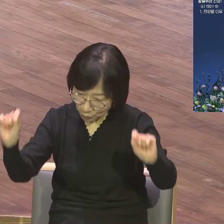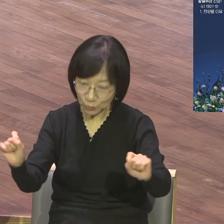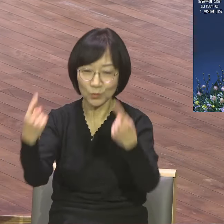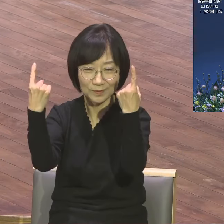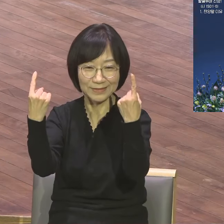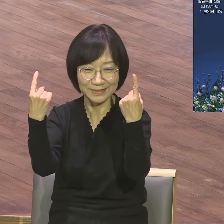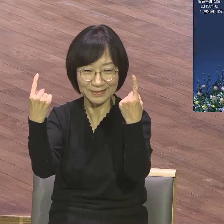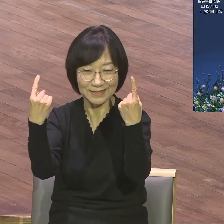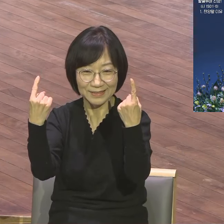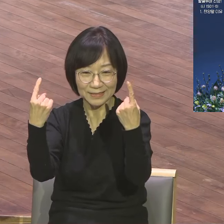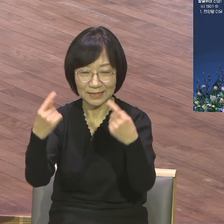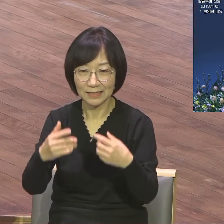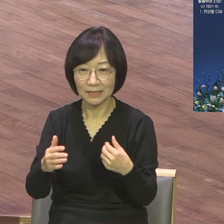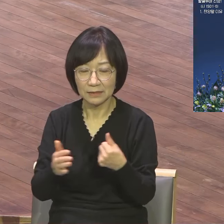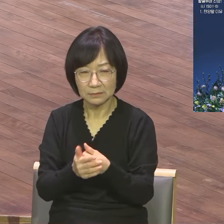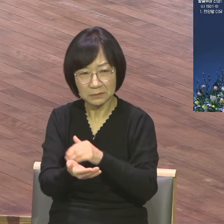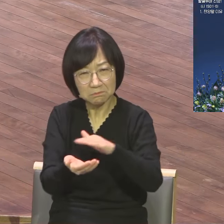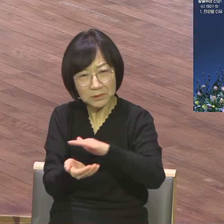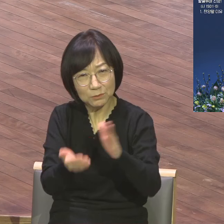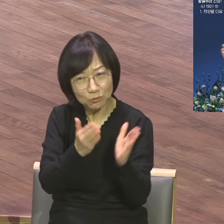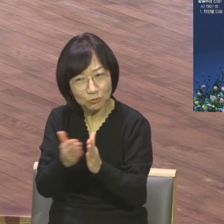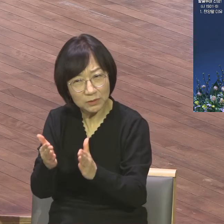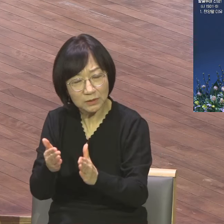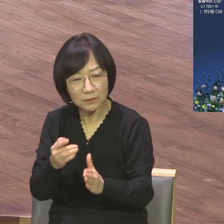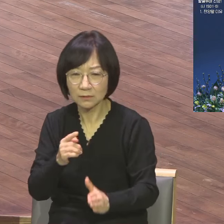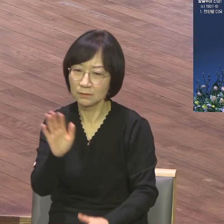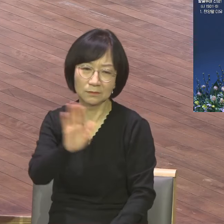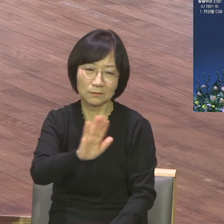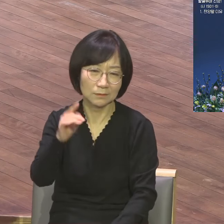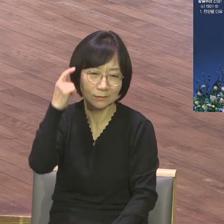사실요 이것은요 이 준비한다